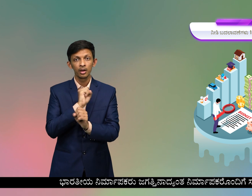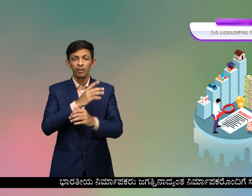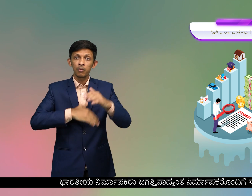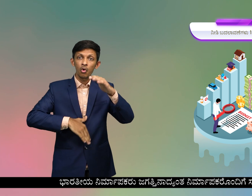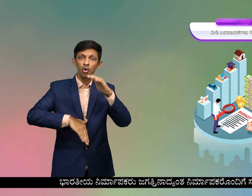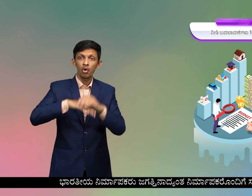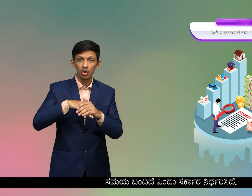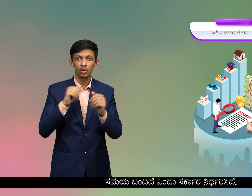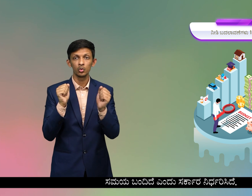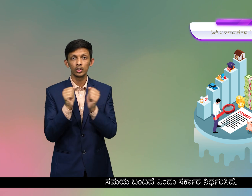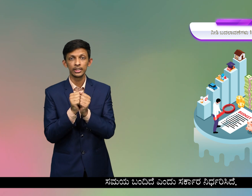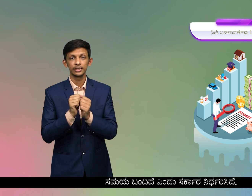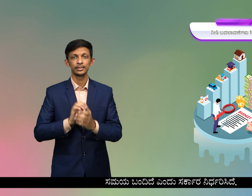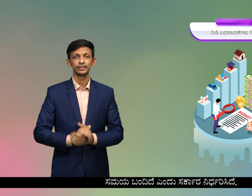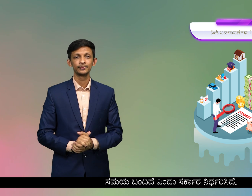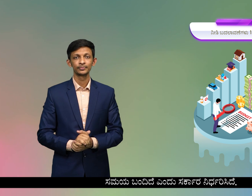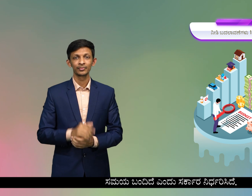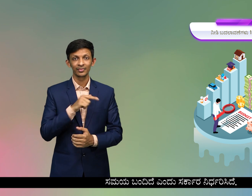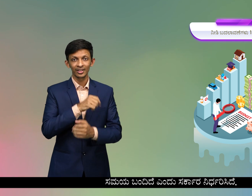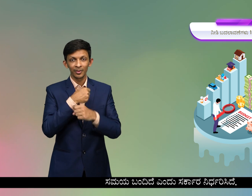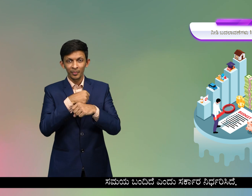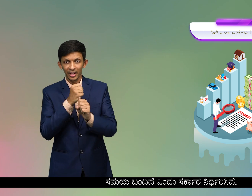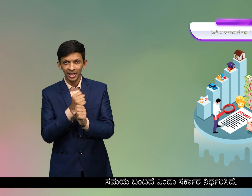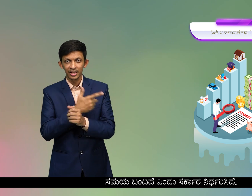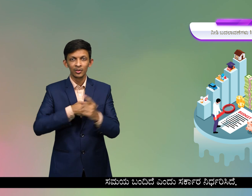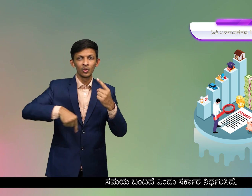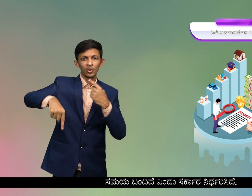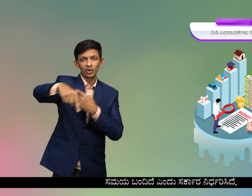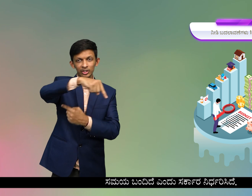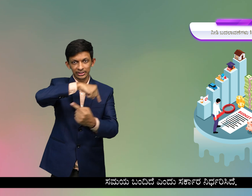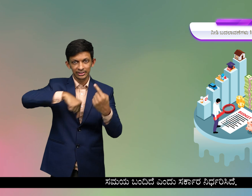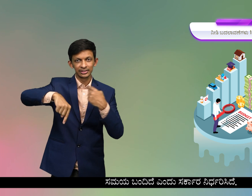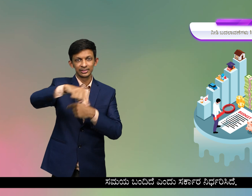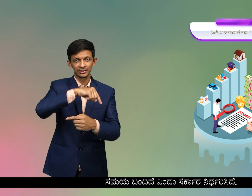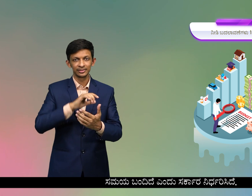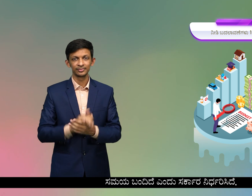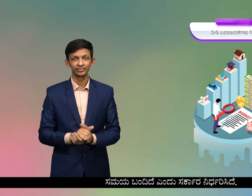ನಿರ್ಮಾಪಕರೊಂದಿಗೆ ಸ್ಪರ್ಧಿಸುವ ಸಮಯ ಬಂದಿದೆ ಎಂದು ಸರ್ಕಾರ ನಿರ್ಧರಿಸಿದೆ.